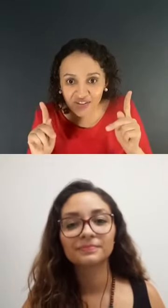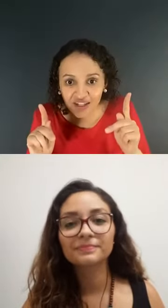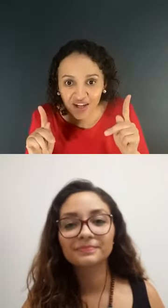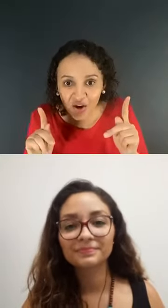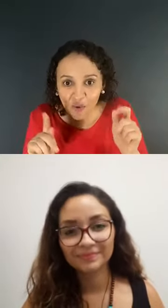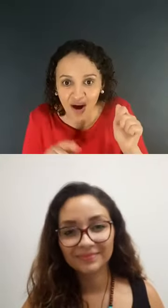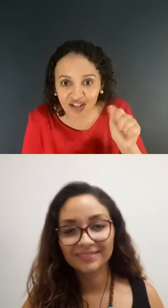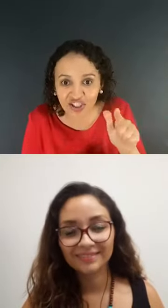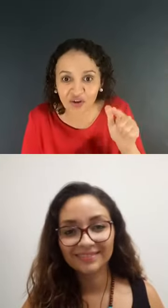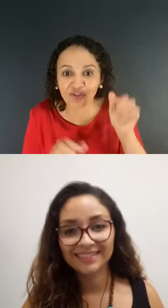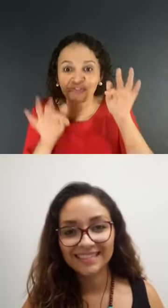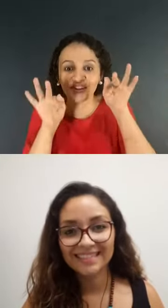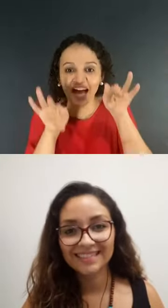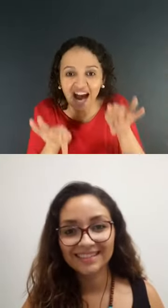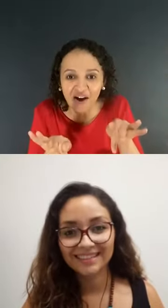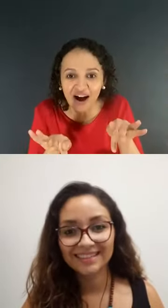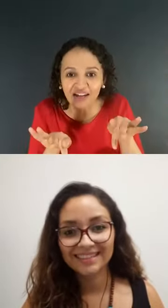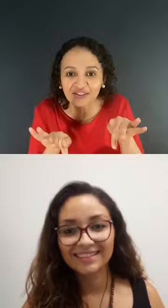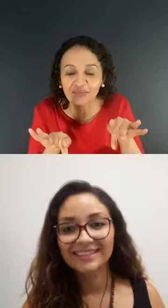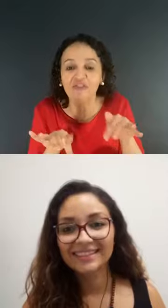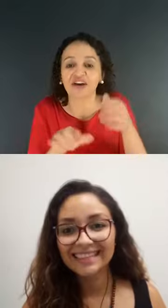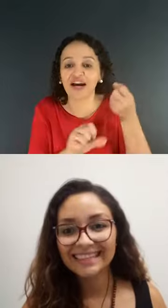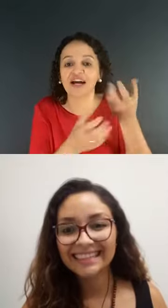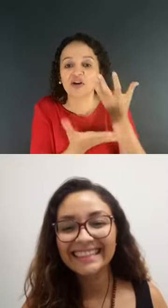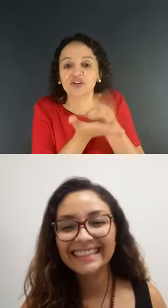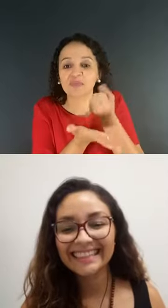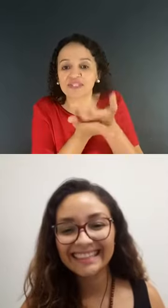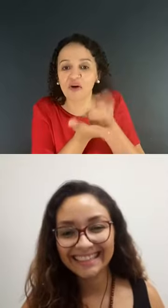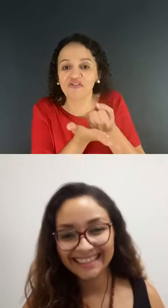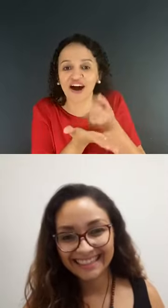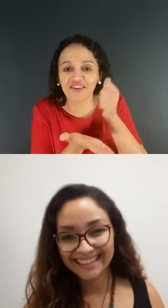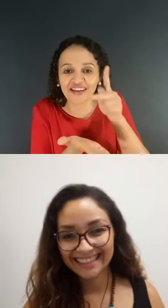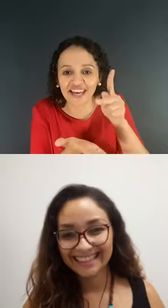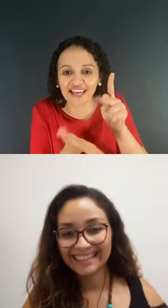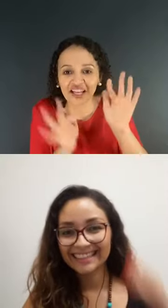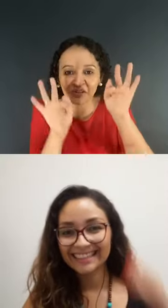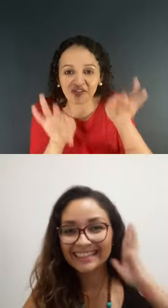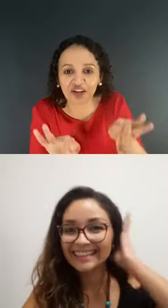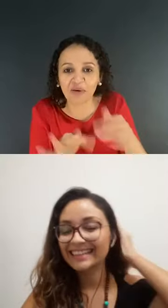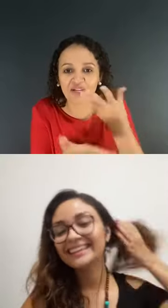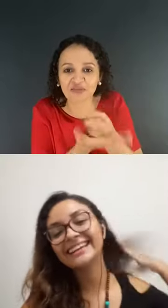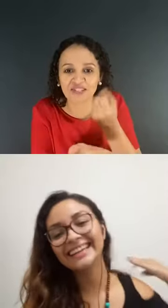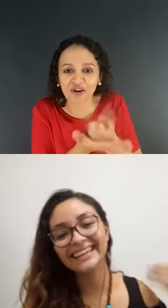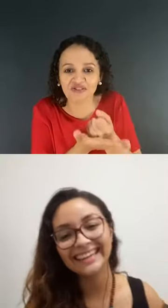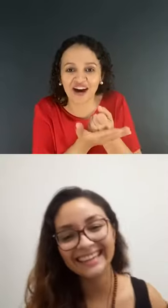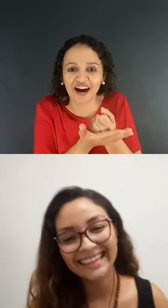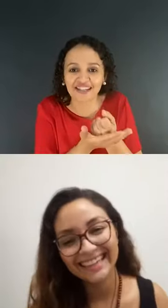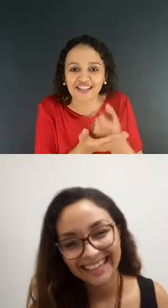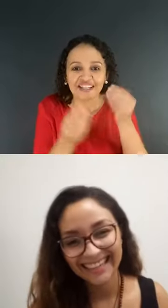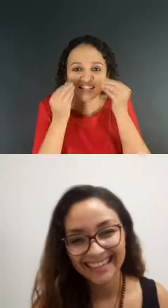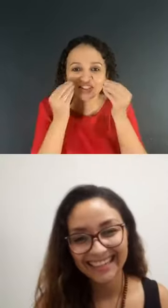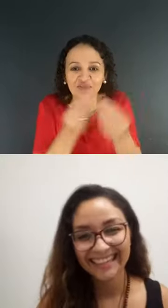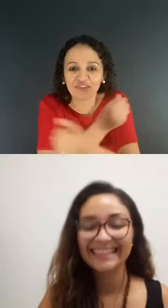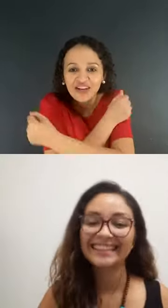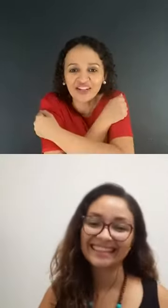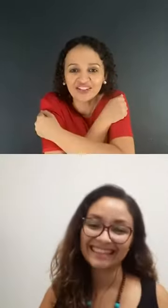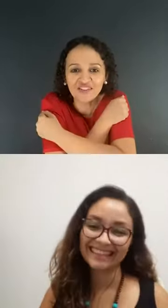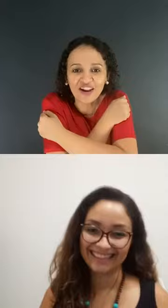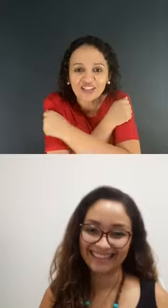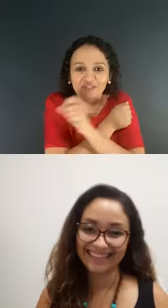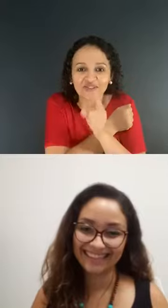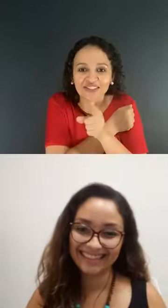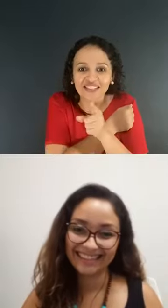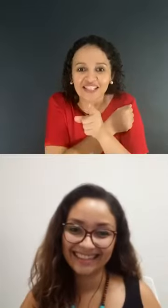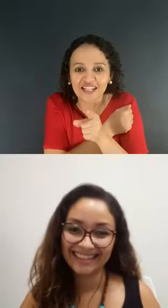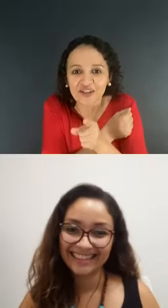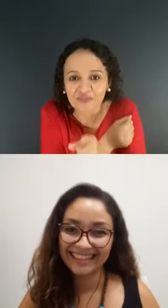certo? O Alice chegou no final, Alice, mas vai ficar, nós vamos salvar, ok? Tá no final, nós vamos salvar. Grande beijo e